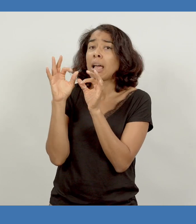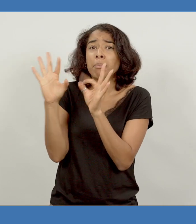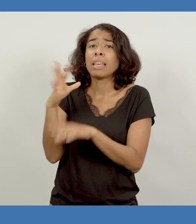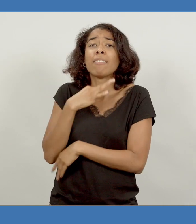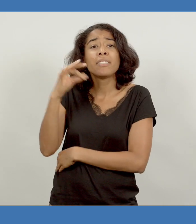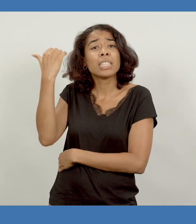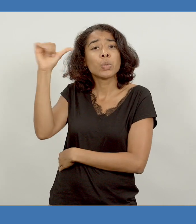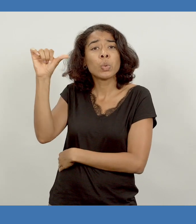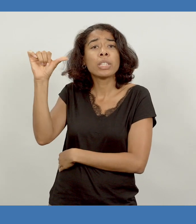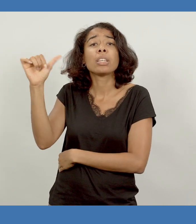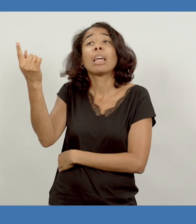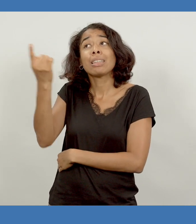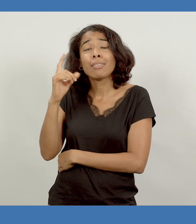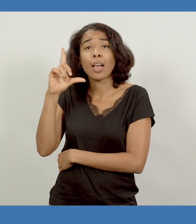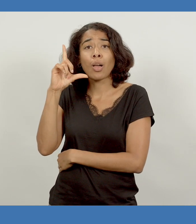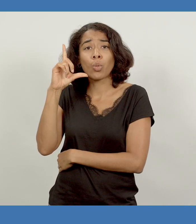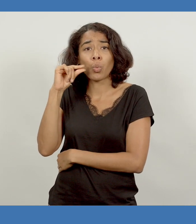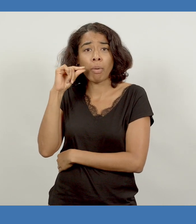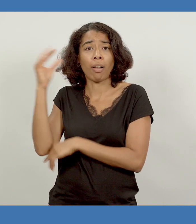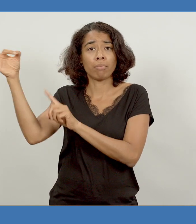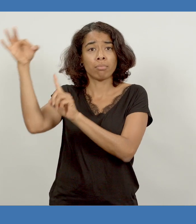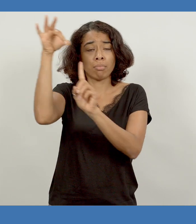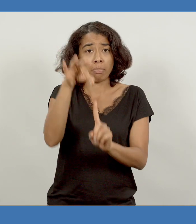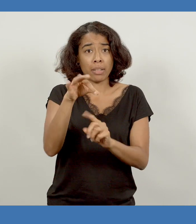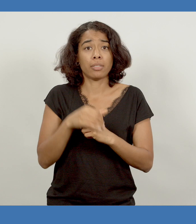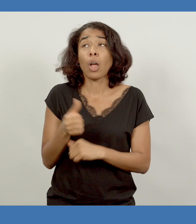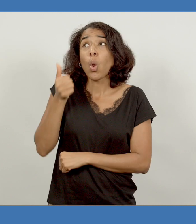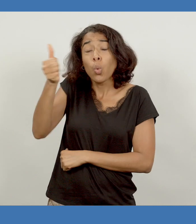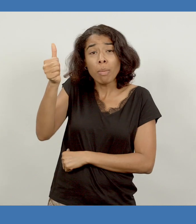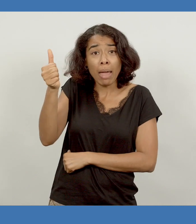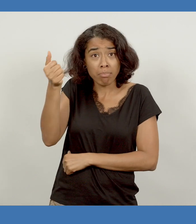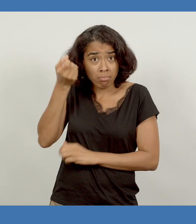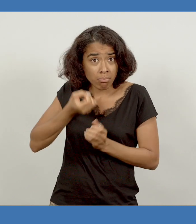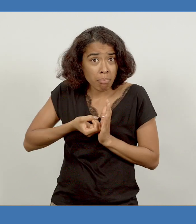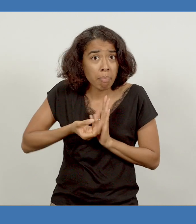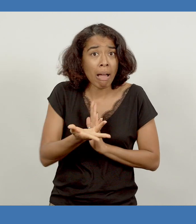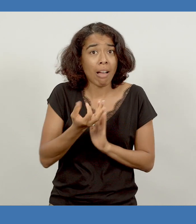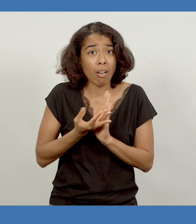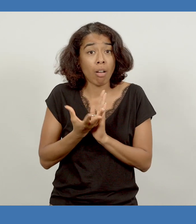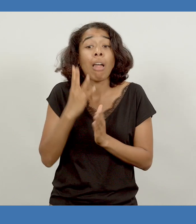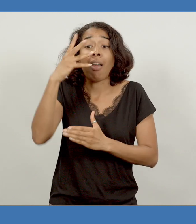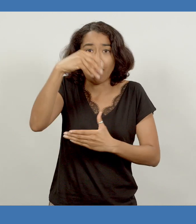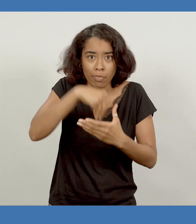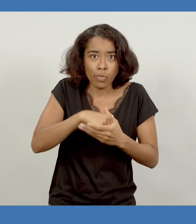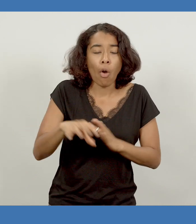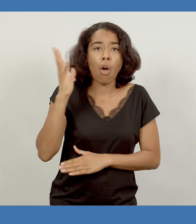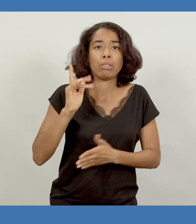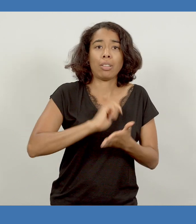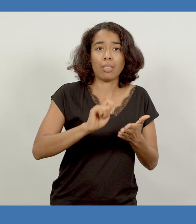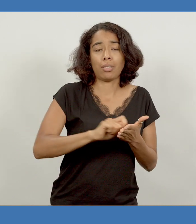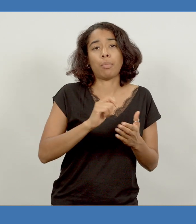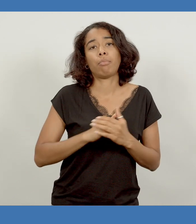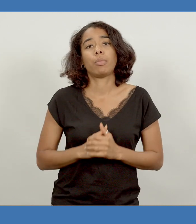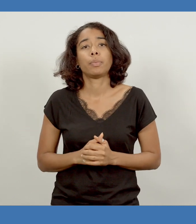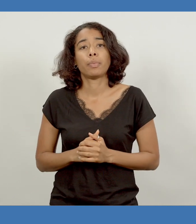d'un fils unique venant du Père. Christ lui-même est la parole, et cela inclut l'Ancien Testament.